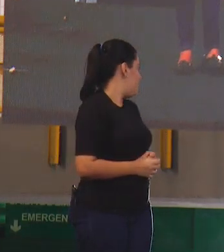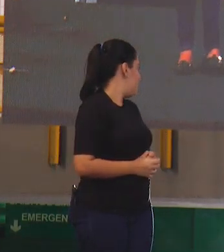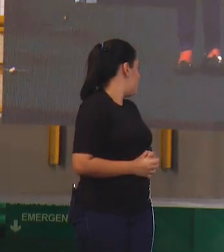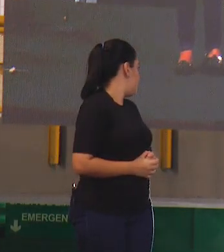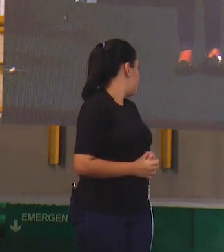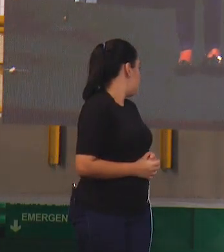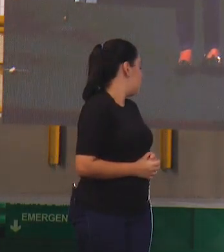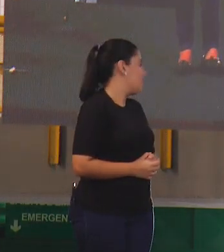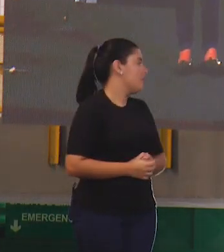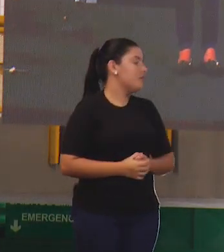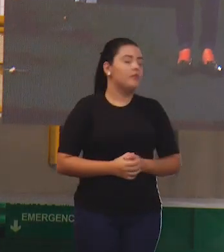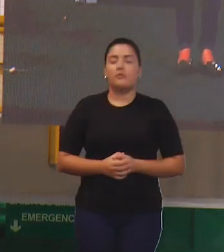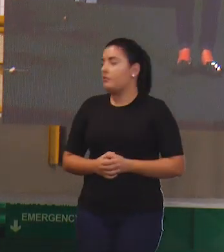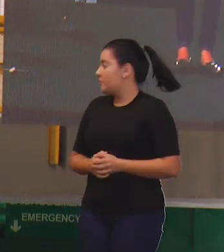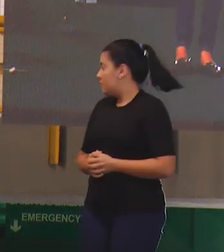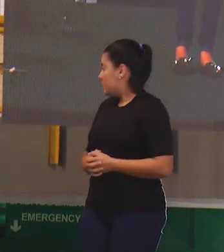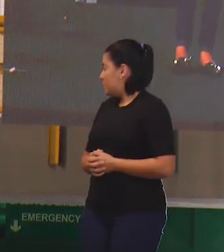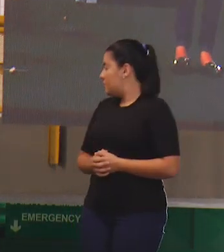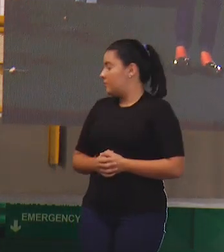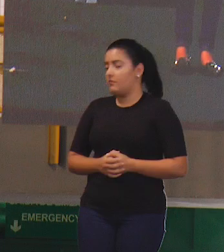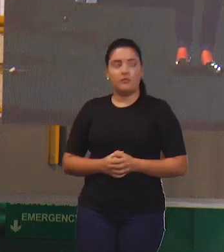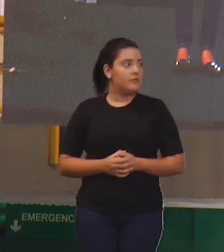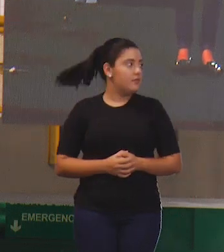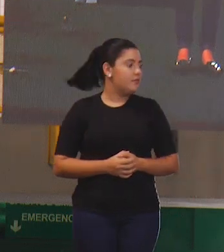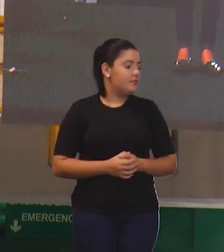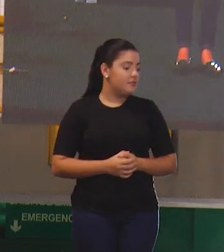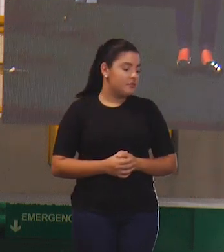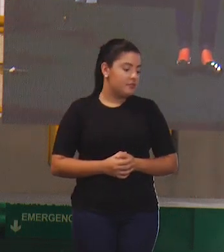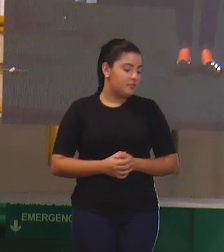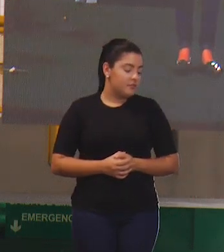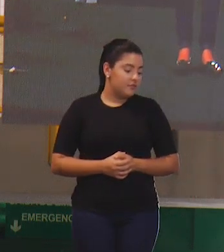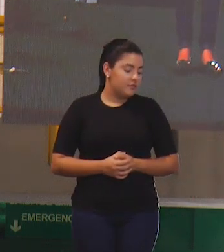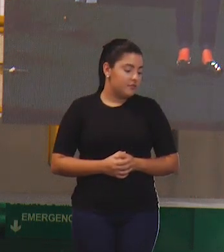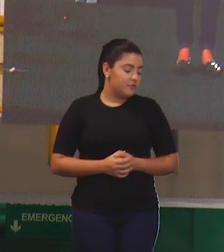Eu estou me sentindo naquele programa de TV, né?